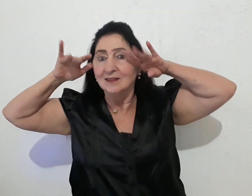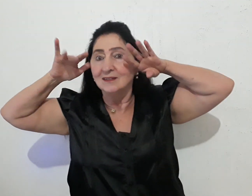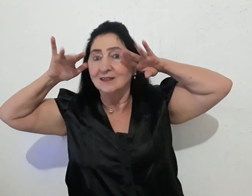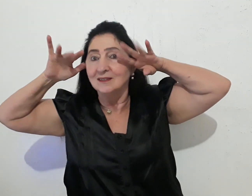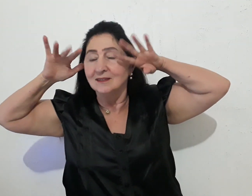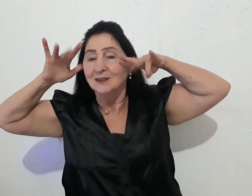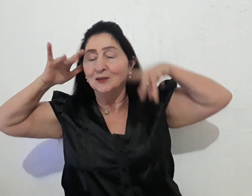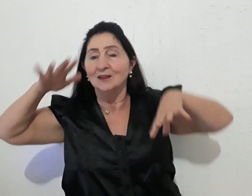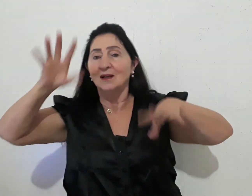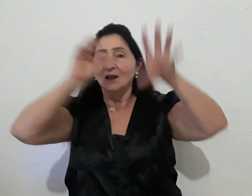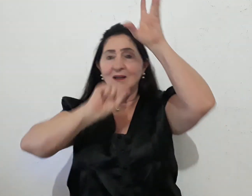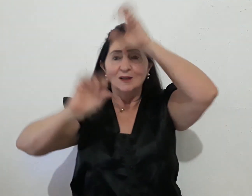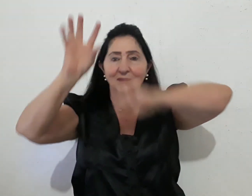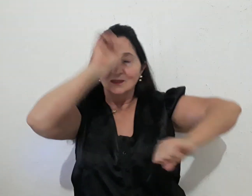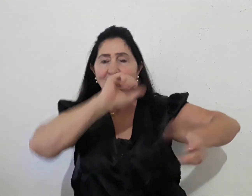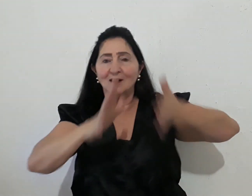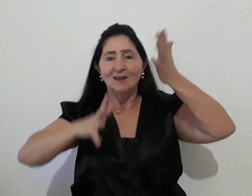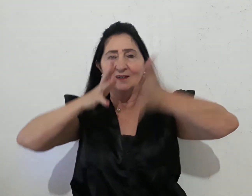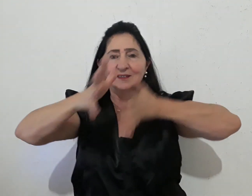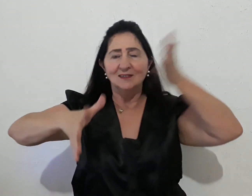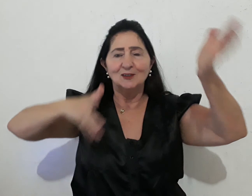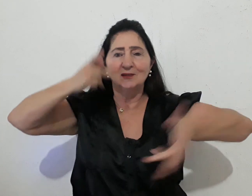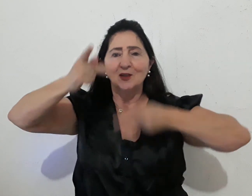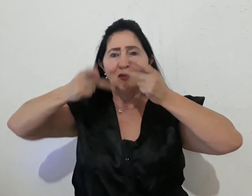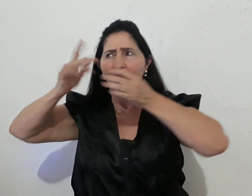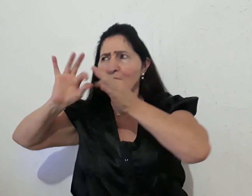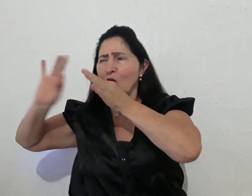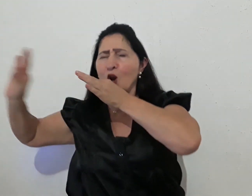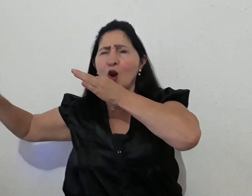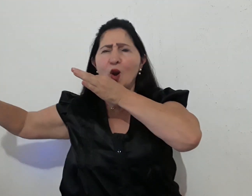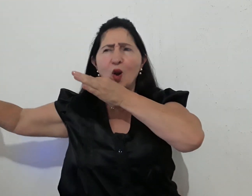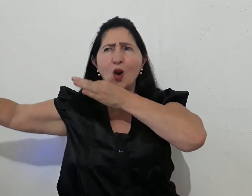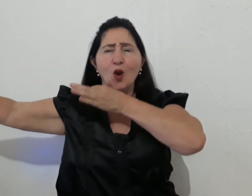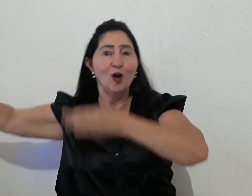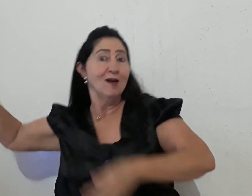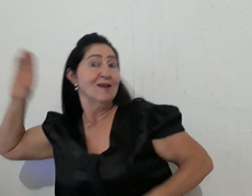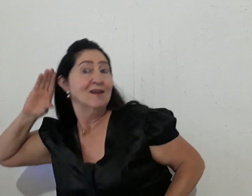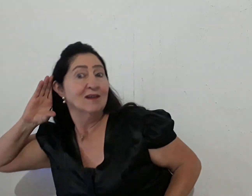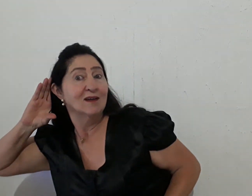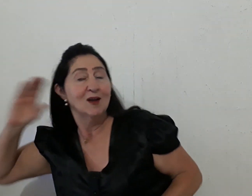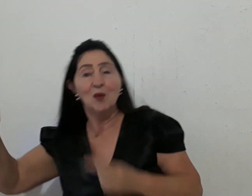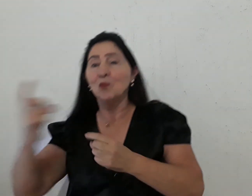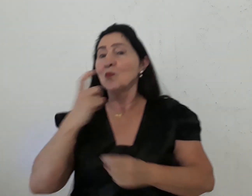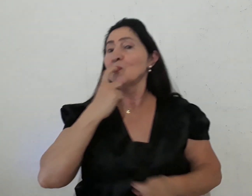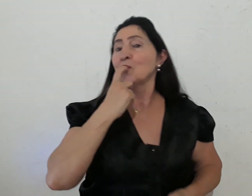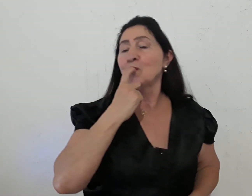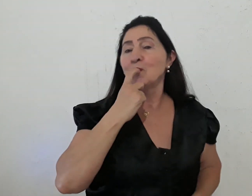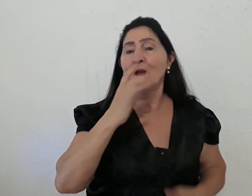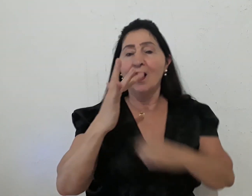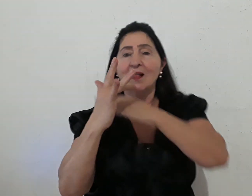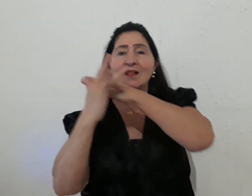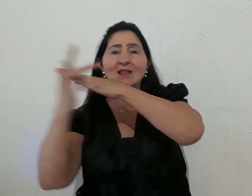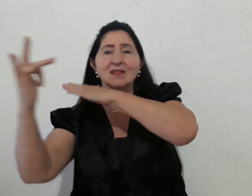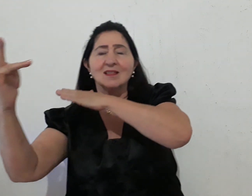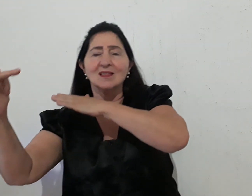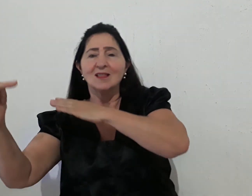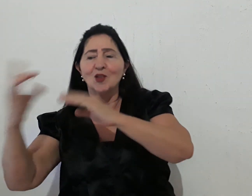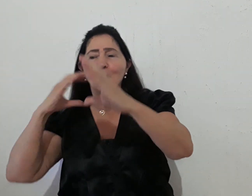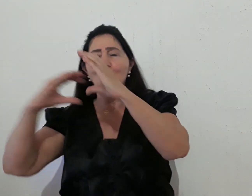Aprender Libras é aprender a falar de longe, ou tão de perto que apenas o toque resolve todas as